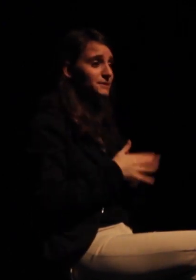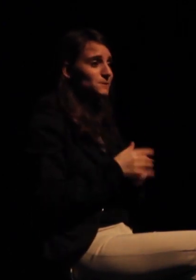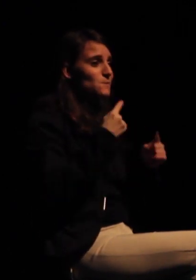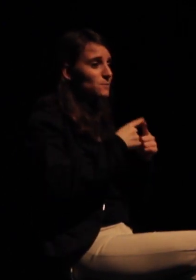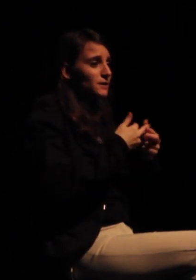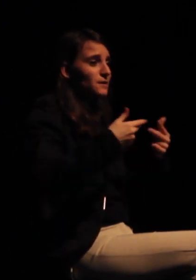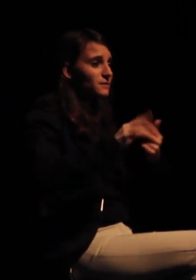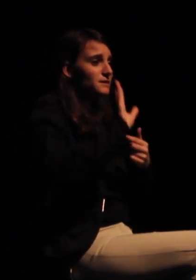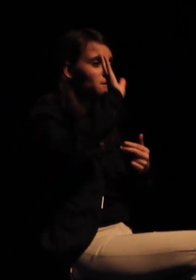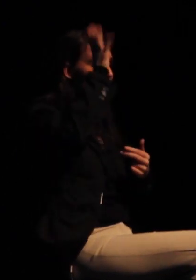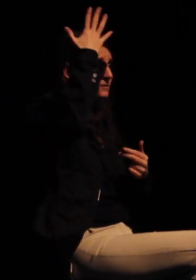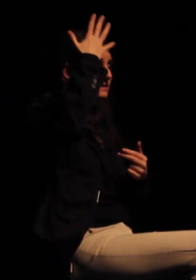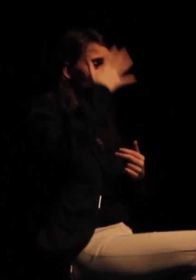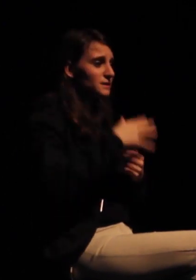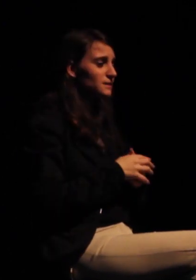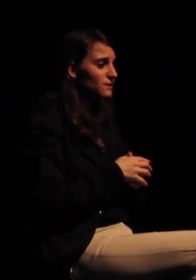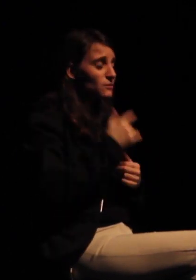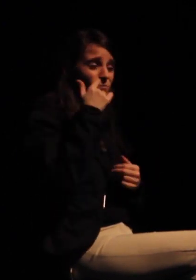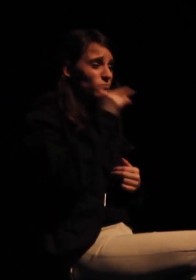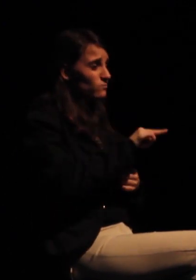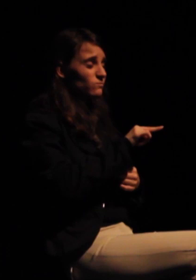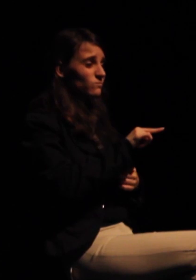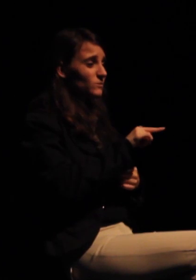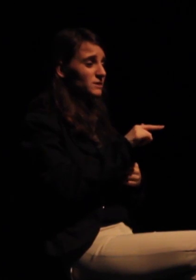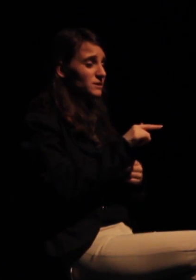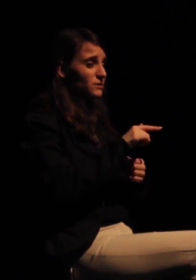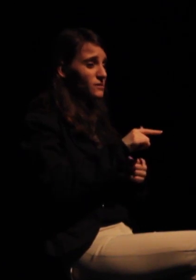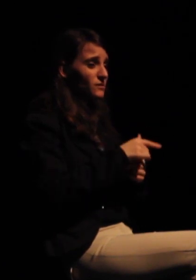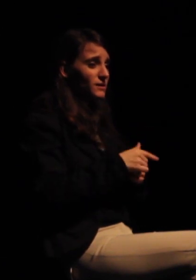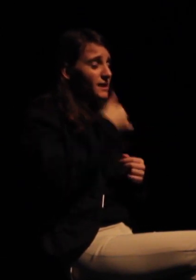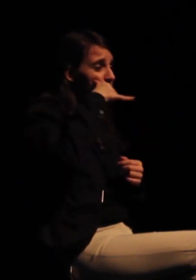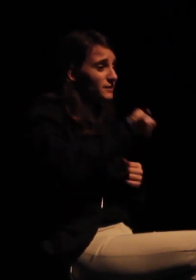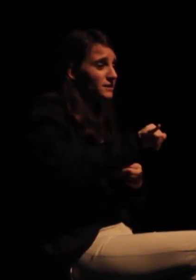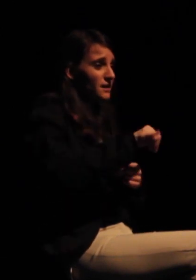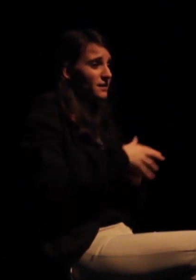coisas aconteceram e a gente não conseguiu dominar, prever ou sei lá?